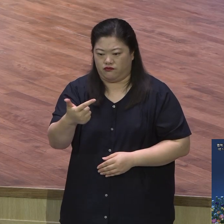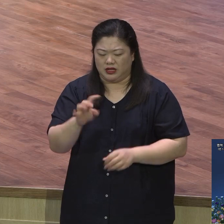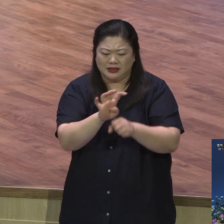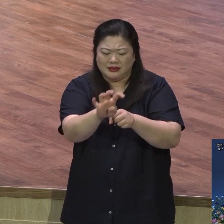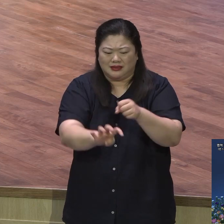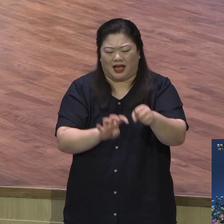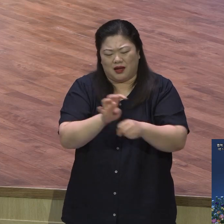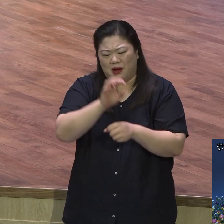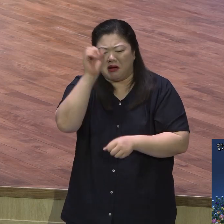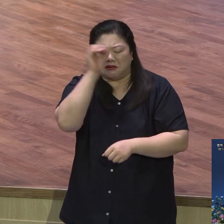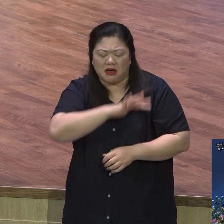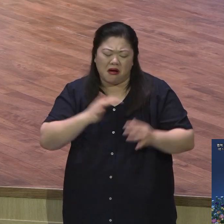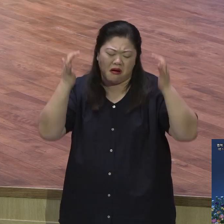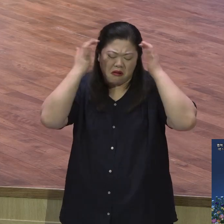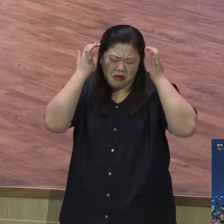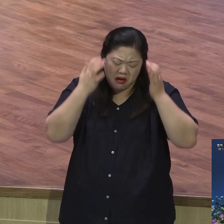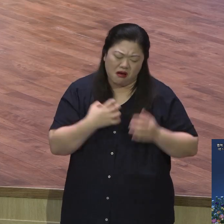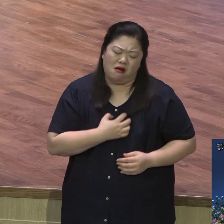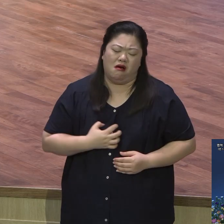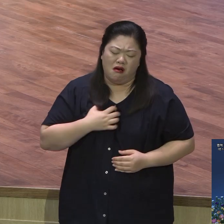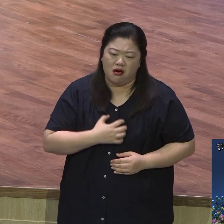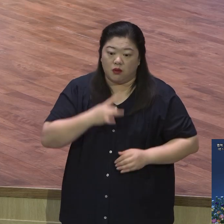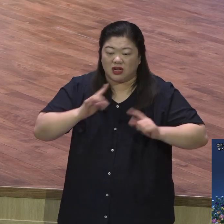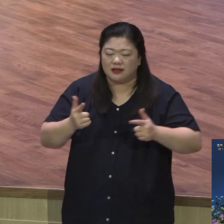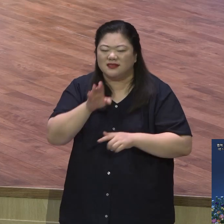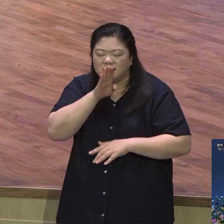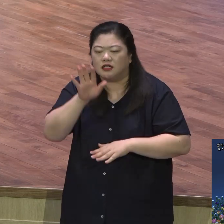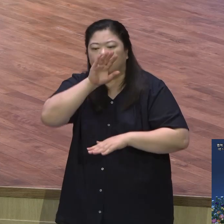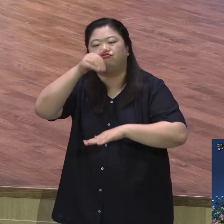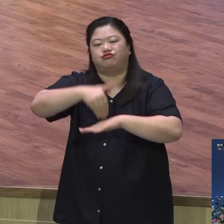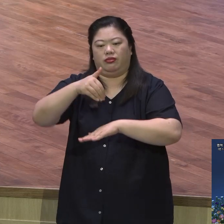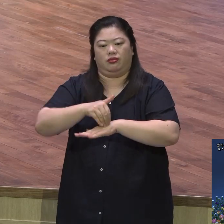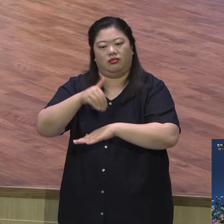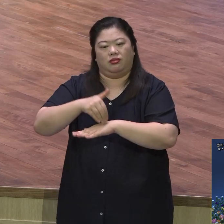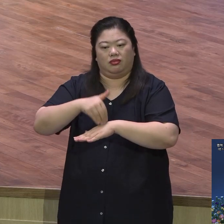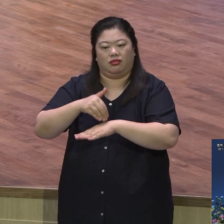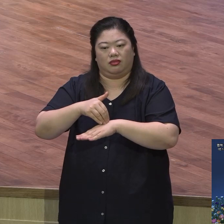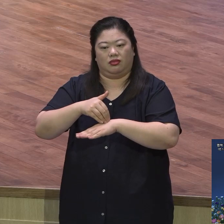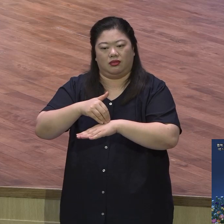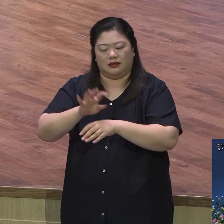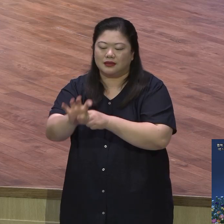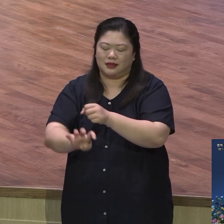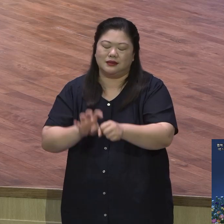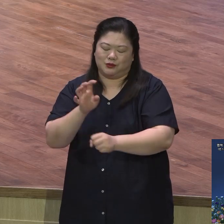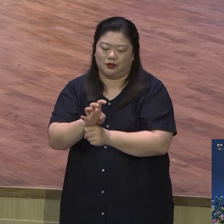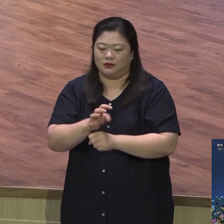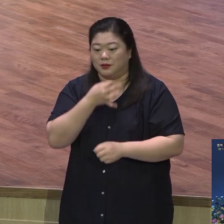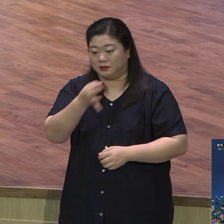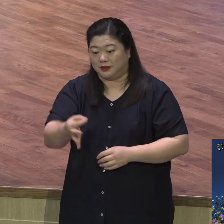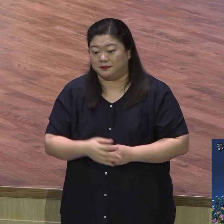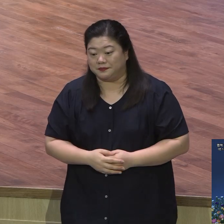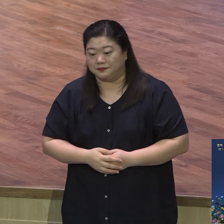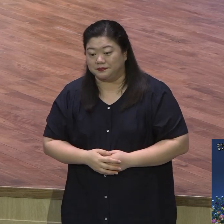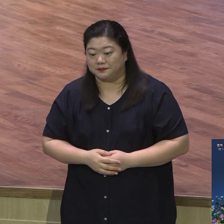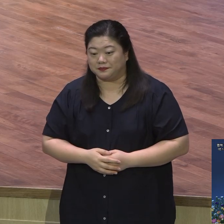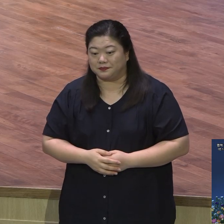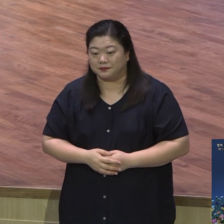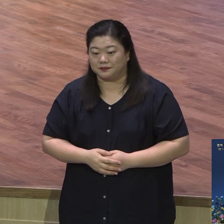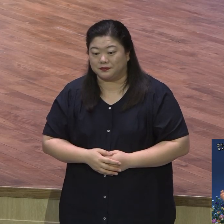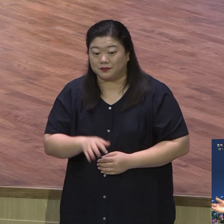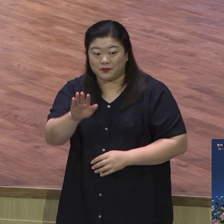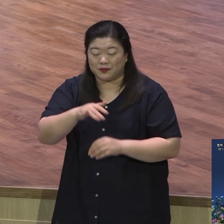하나님의 영적인 신병 훈련소였다. 그렇게 말해요. 여러분 신병